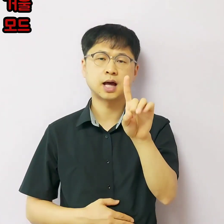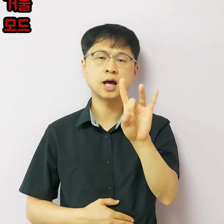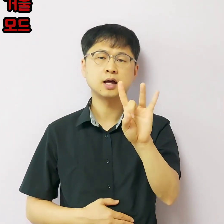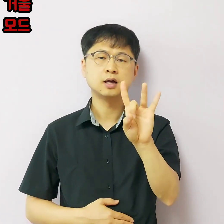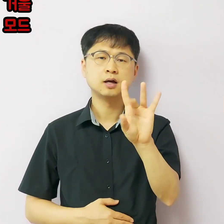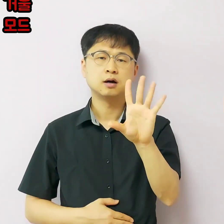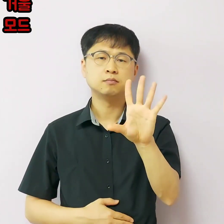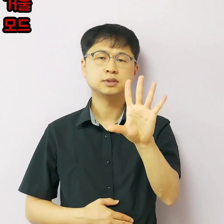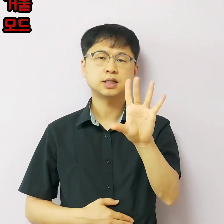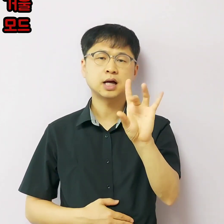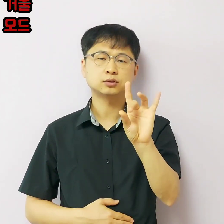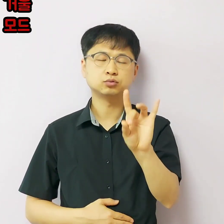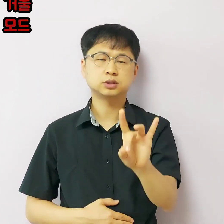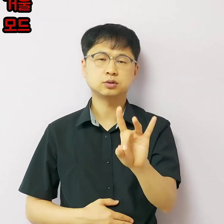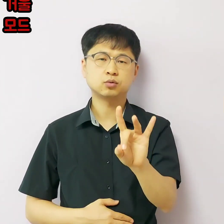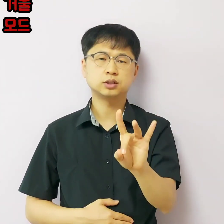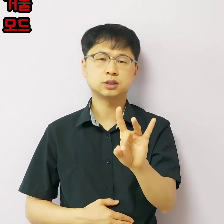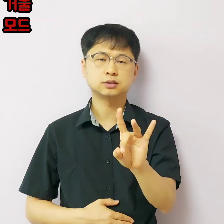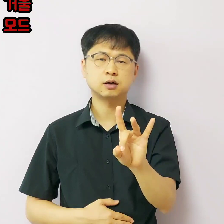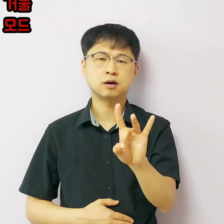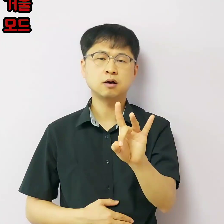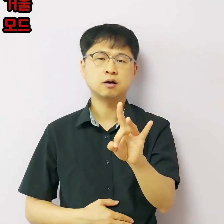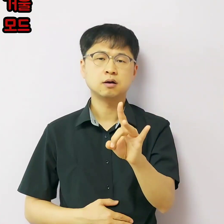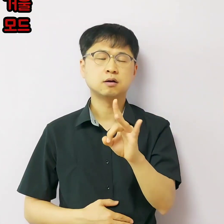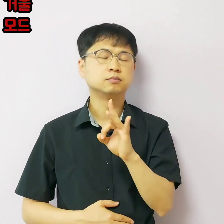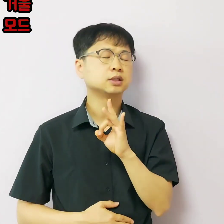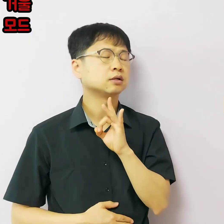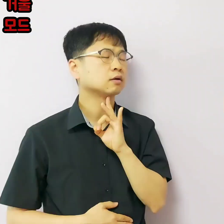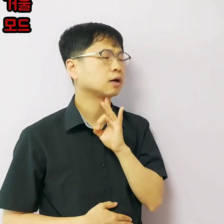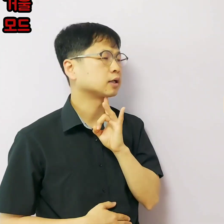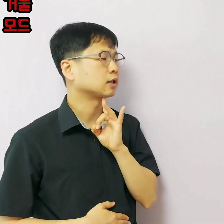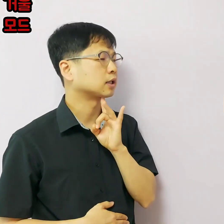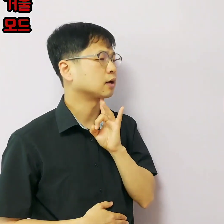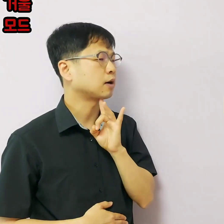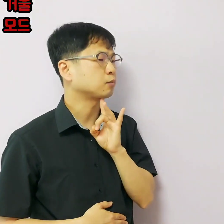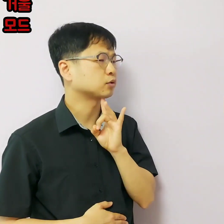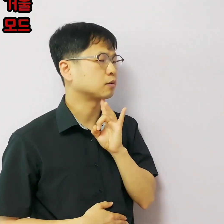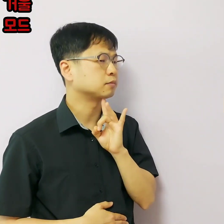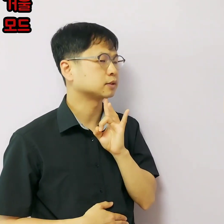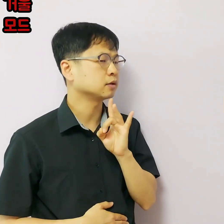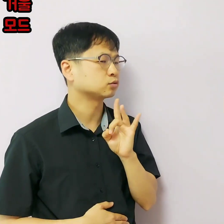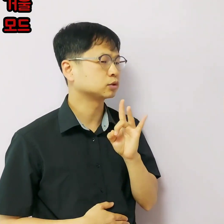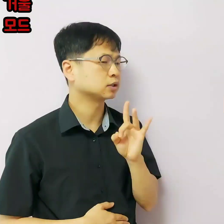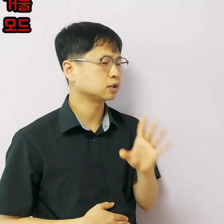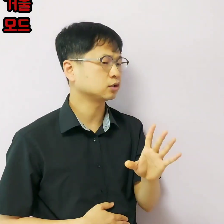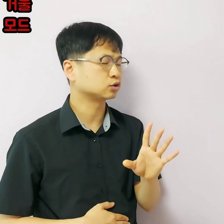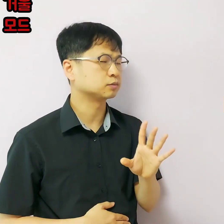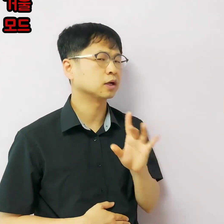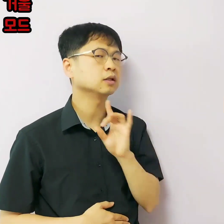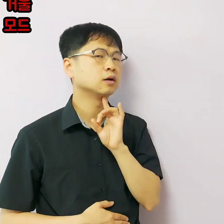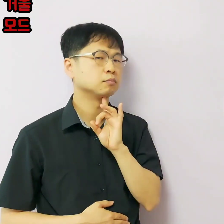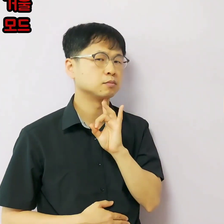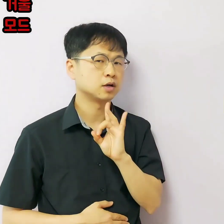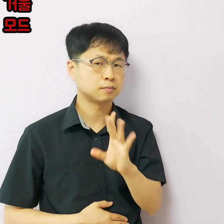해줬습니다. 엄지랑 중지를 고리지어서 검지를 턱아래 낸 다음 앞으로 내밀면서 중지를 튕겨주시면